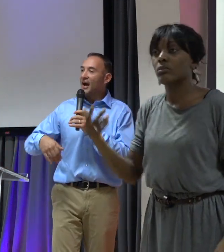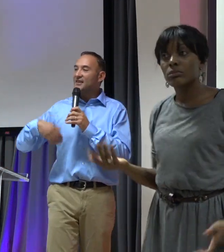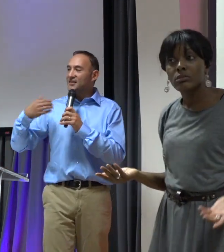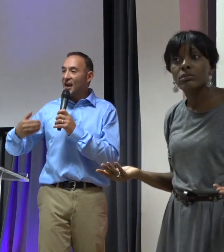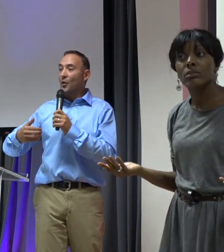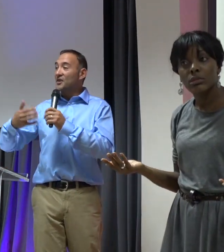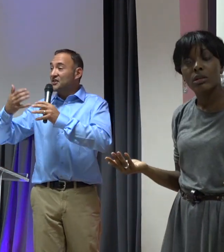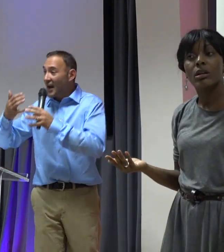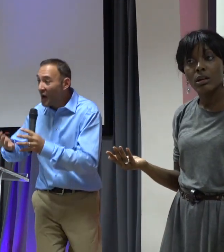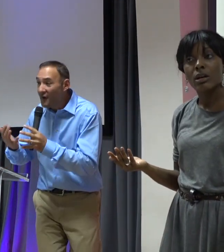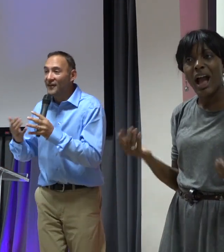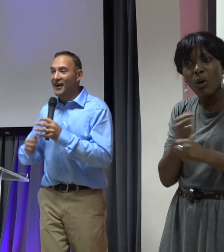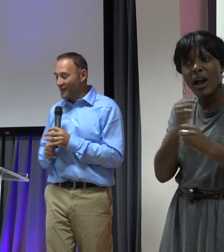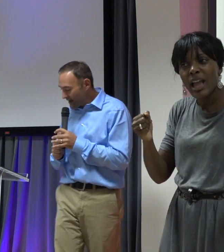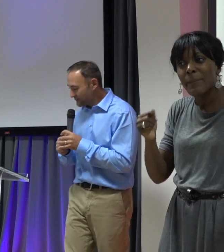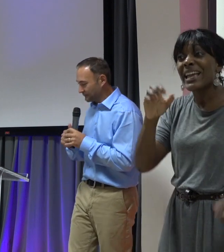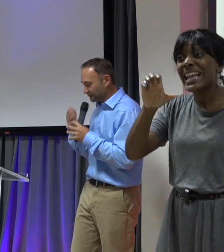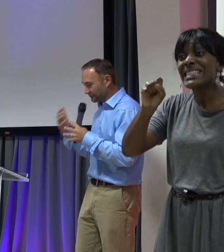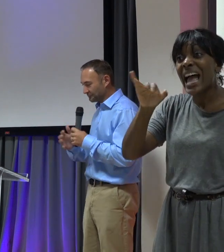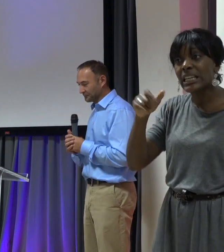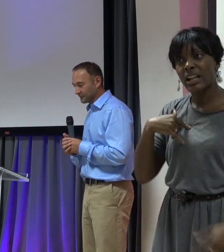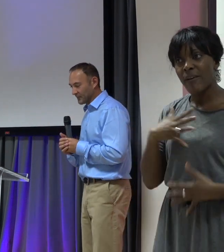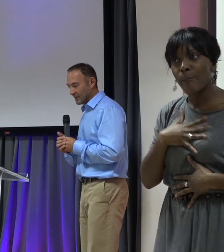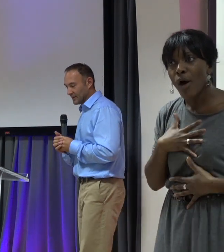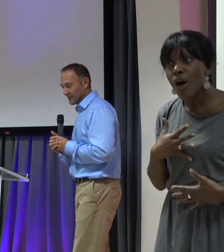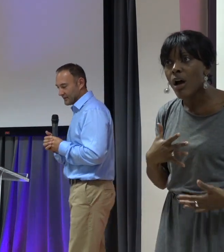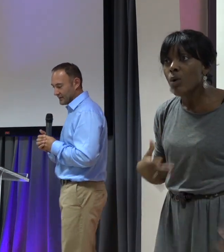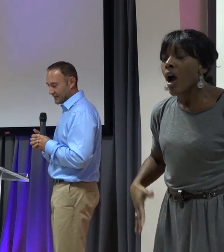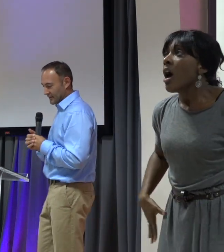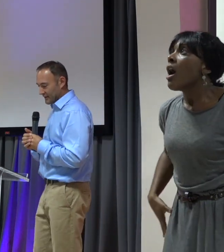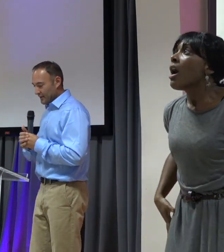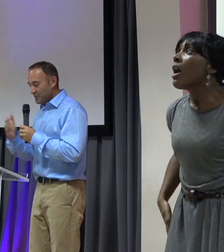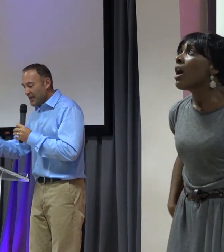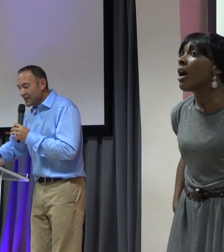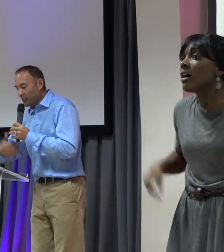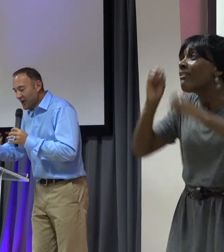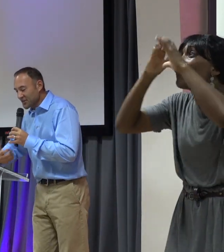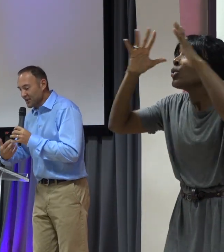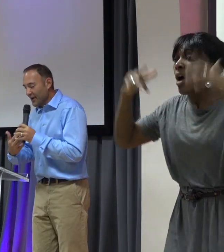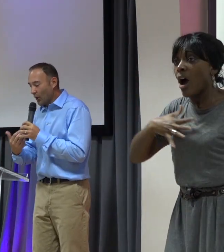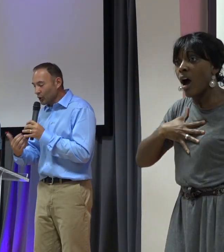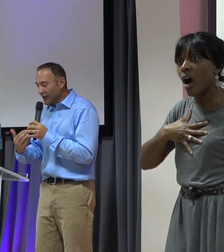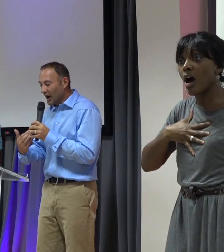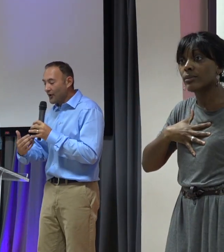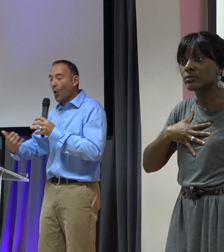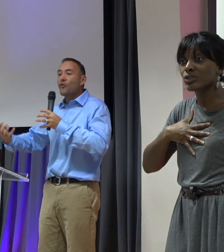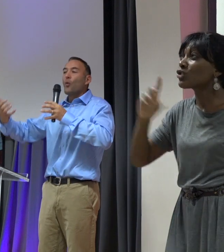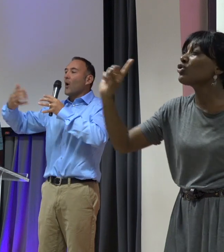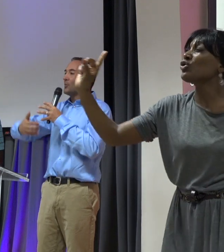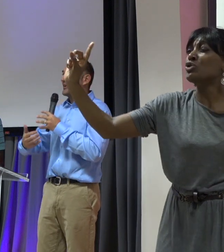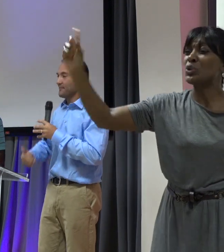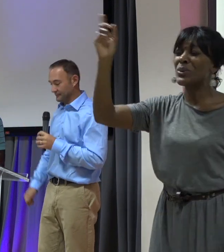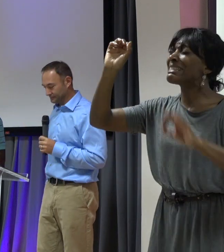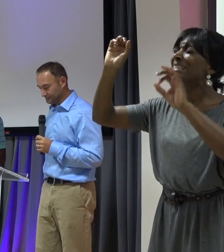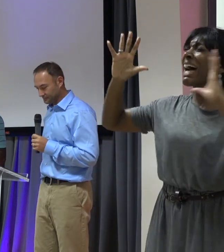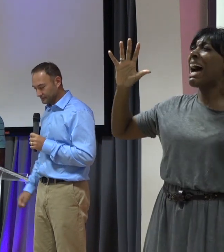there that Isaiah was terrified, right? Et donc on voit qu'Ésaïe était terrifié. Being in the presence of a holy God